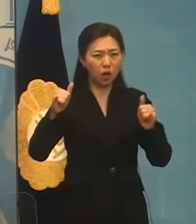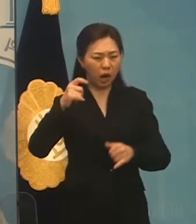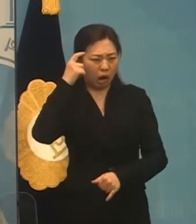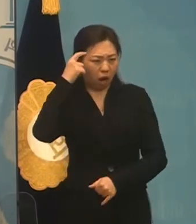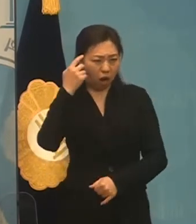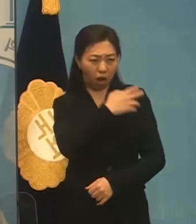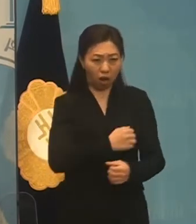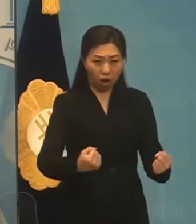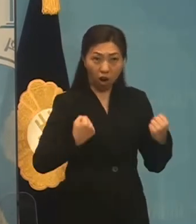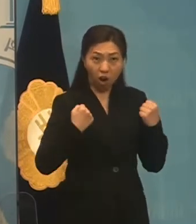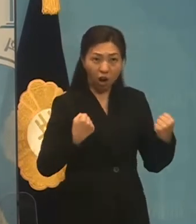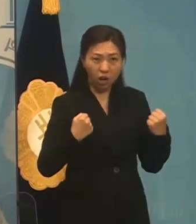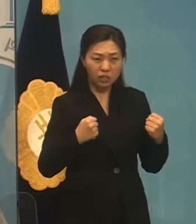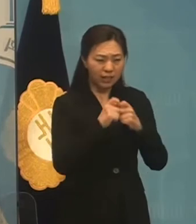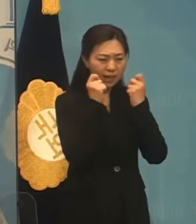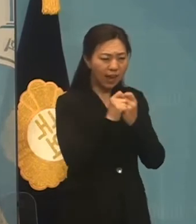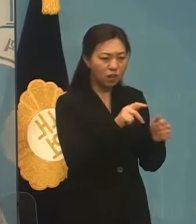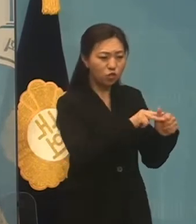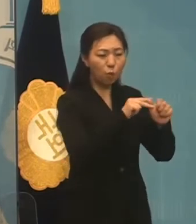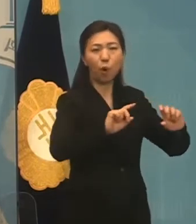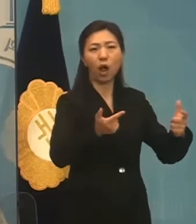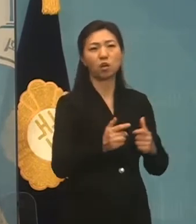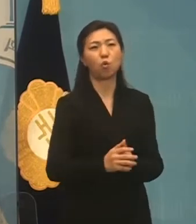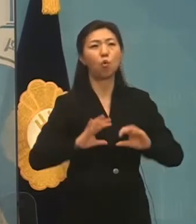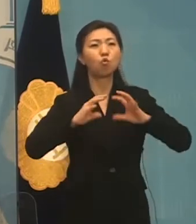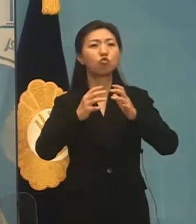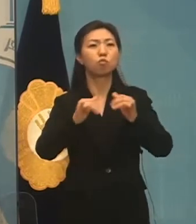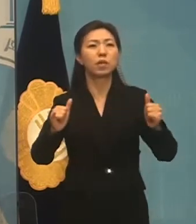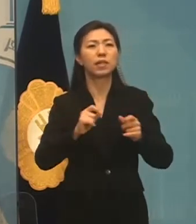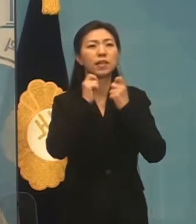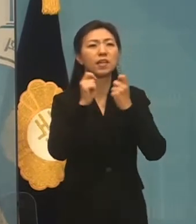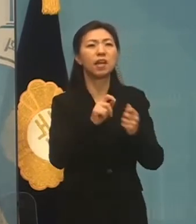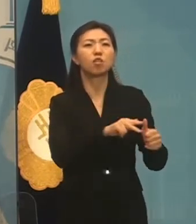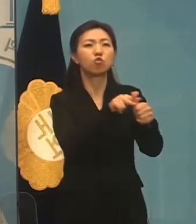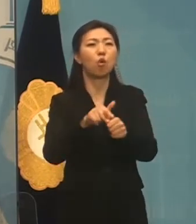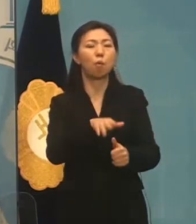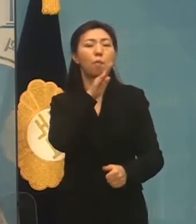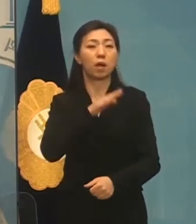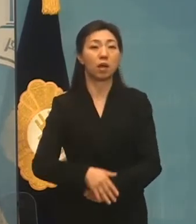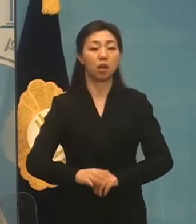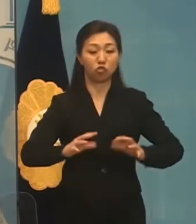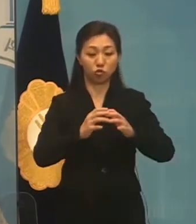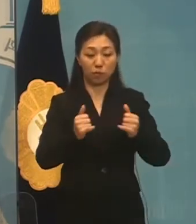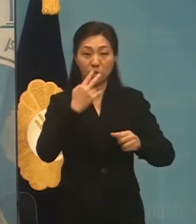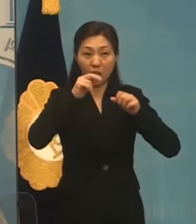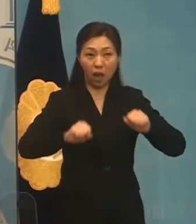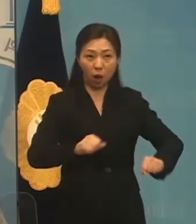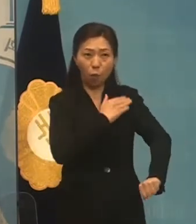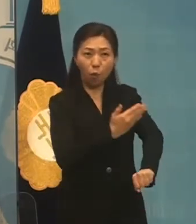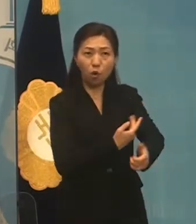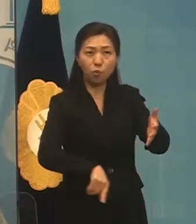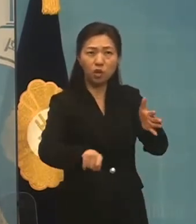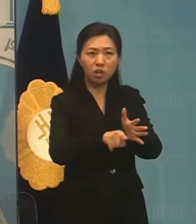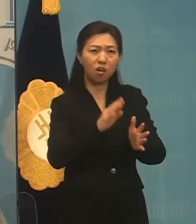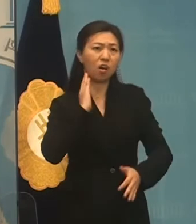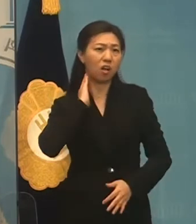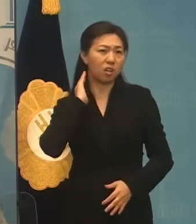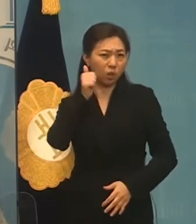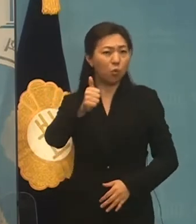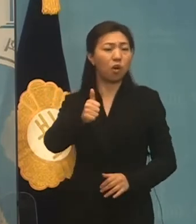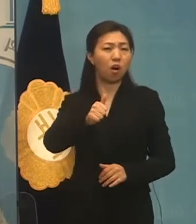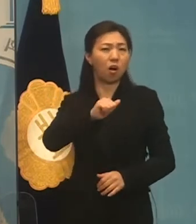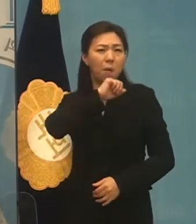정신건강은 사생활이 아니라 국민의 안전에 관한 정보다. 국민들의 살 권리를 위해서 대통령이 될